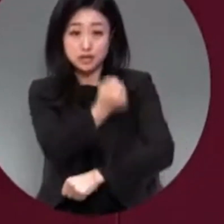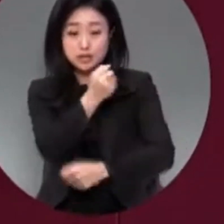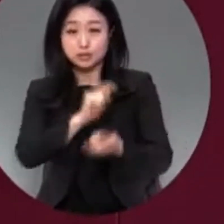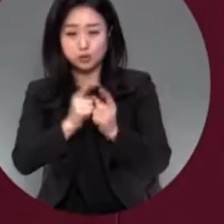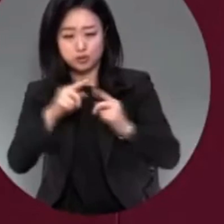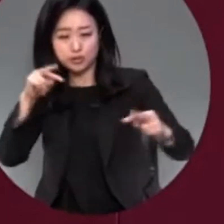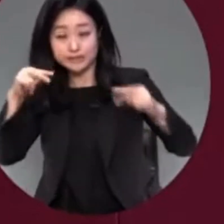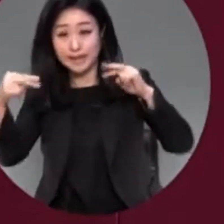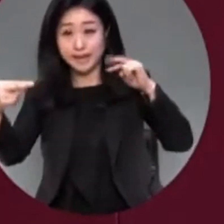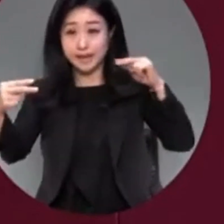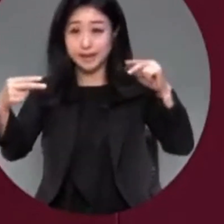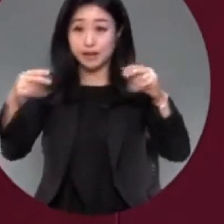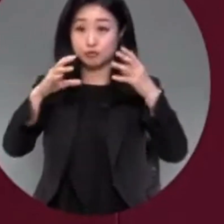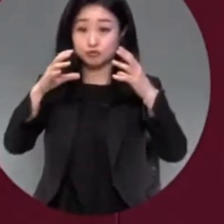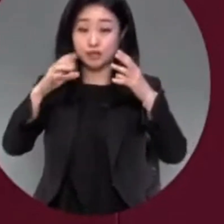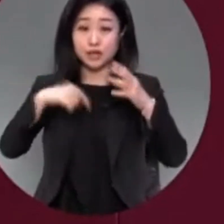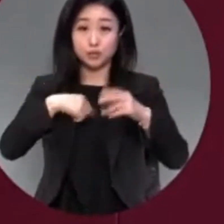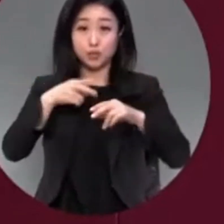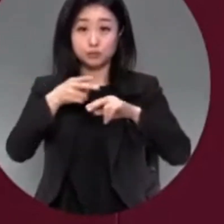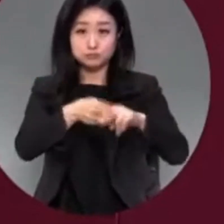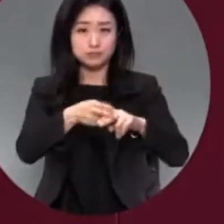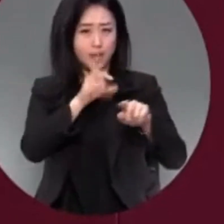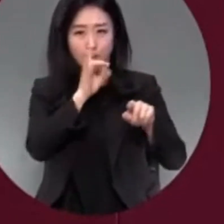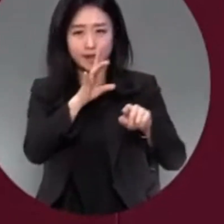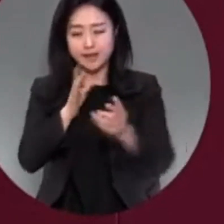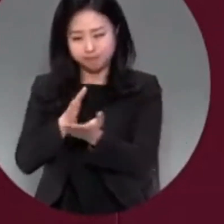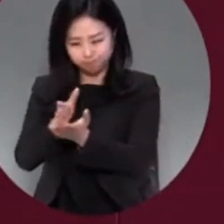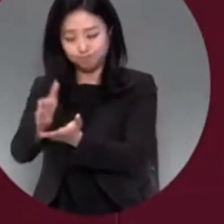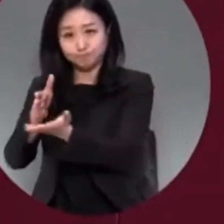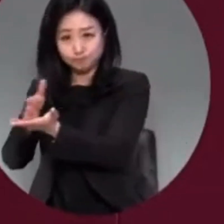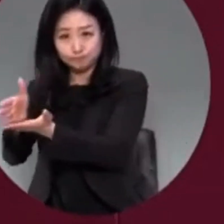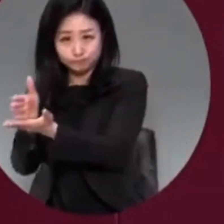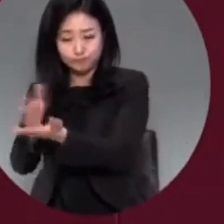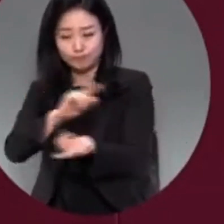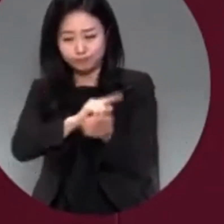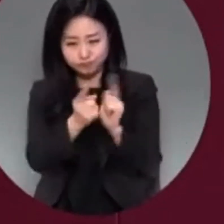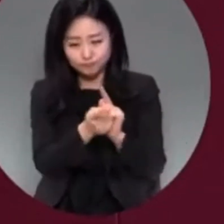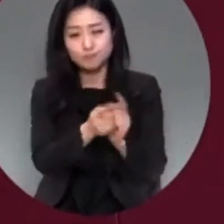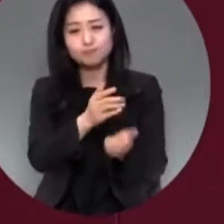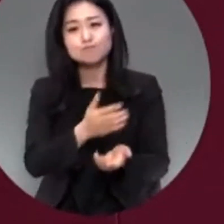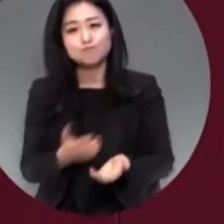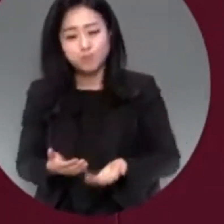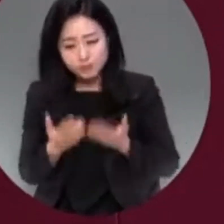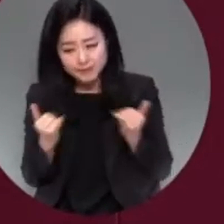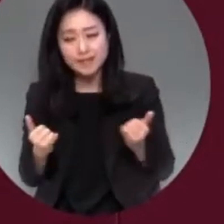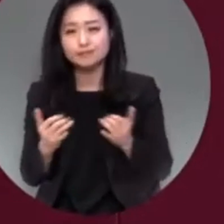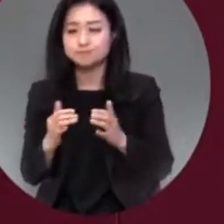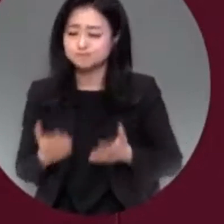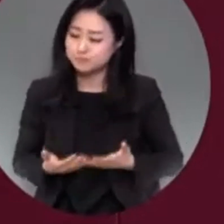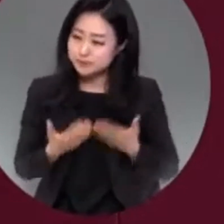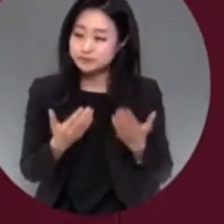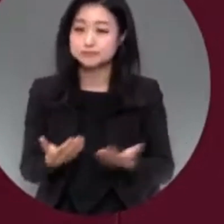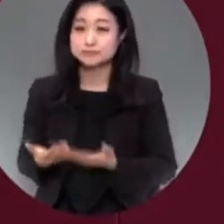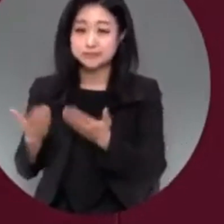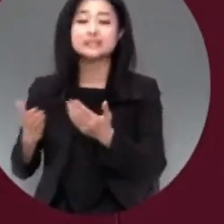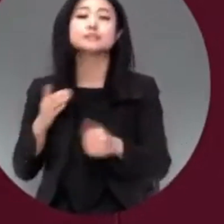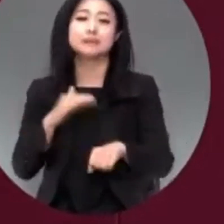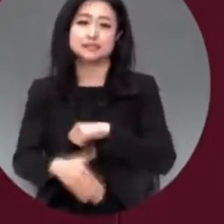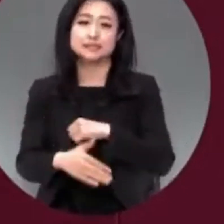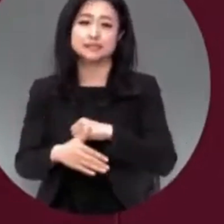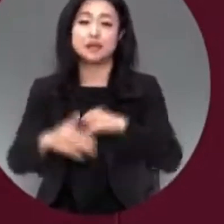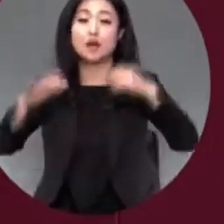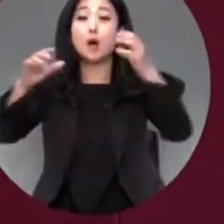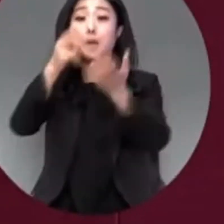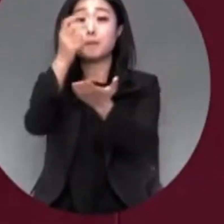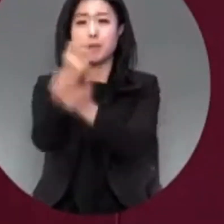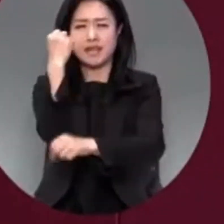하며 국가기관은 독자성과 전문성을 가지고 상호 협력하며 국민에게 봉사하는 소임을 다해야 한다는 것이 우리 헌법이 담고